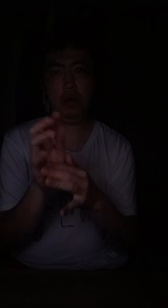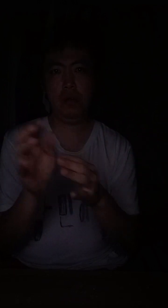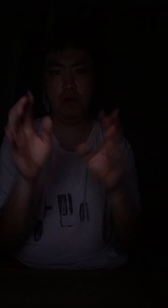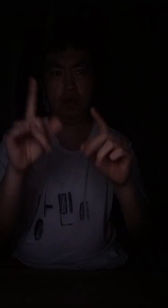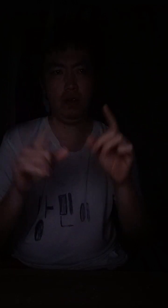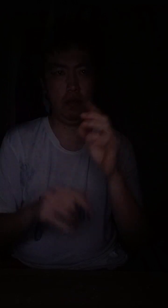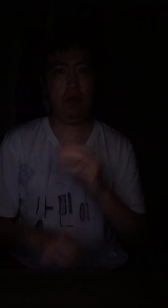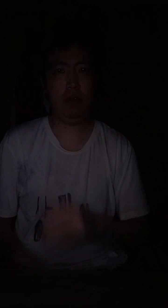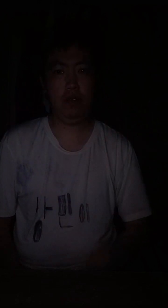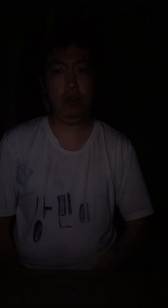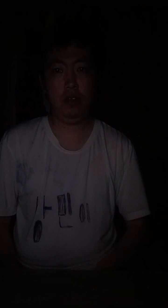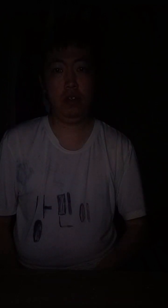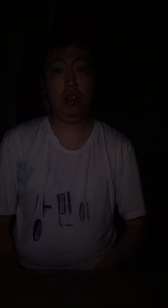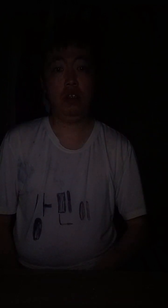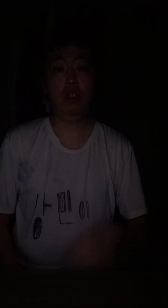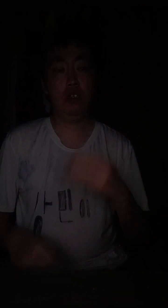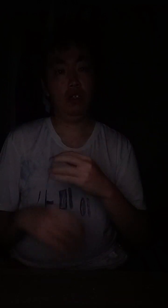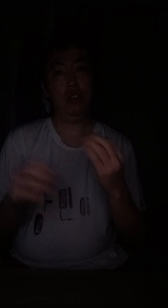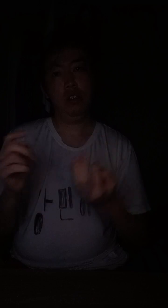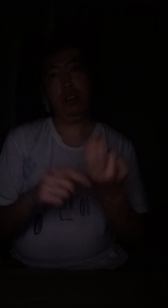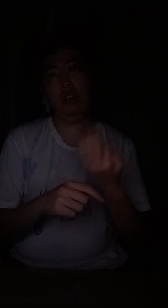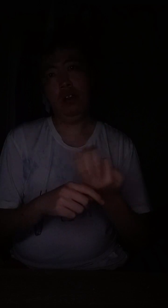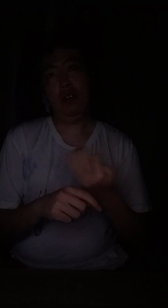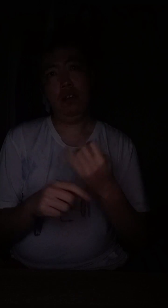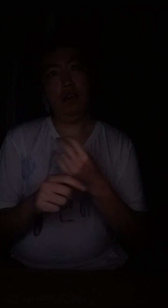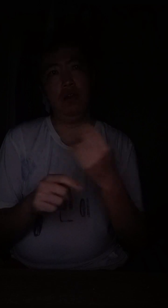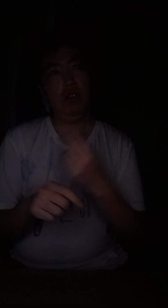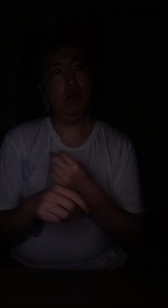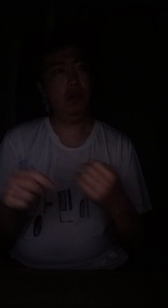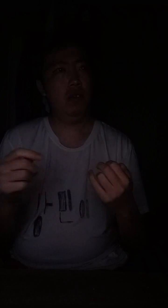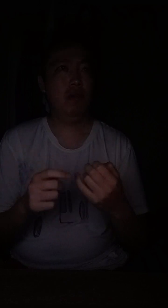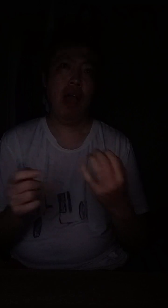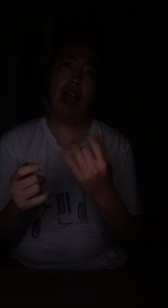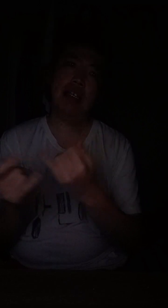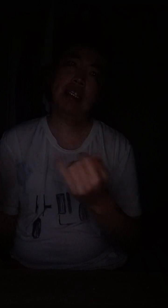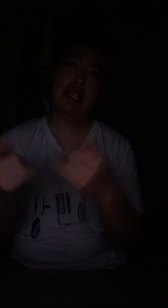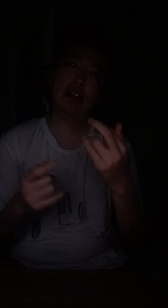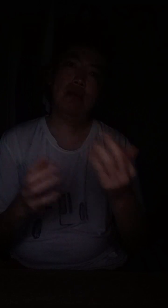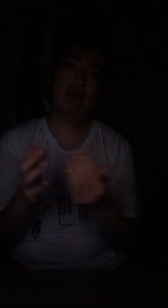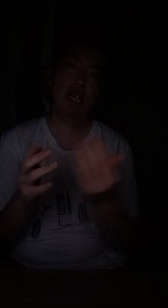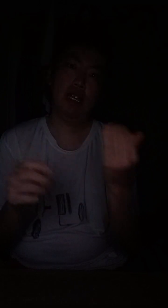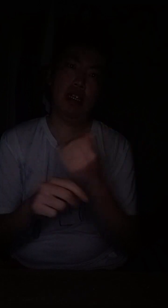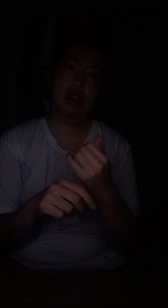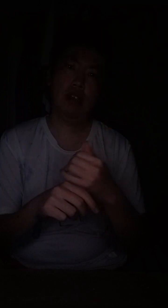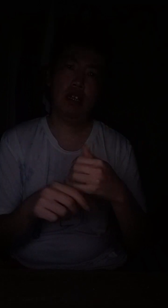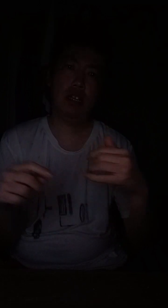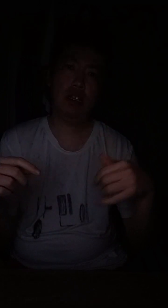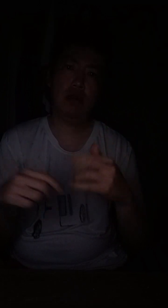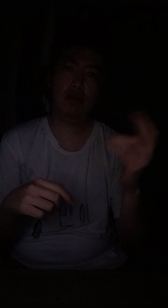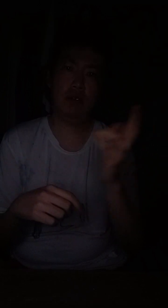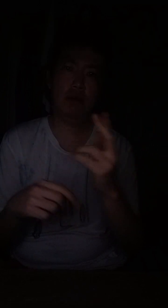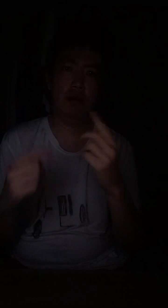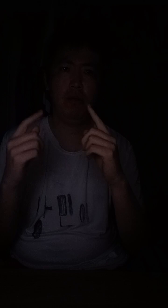컸습니다. 이렇게 논란이 이어지는 가운데 윤 대통령이 박 사장 임명을 강행하자 야당은 비판의 목소리를